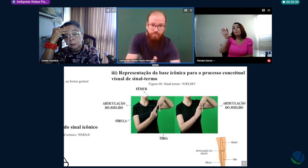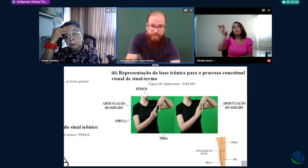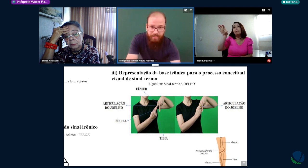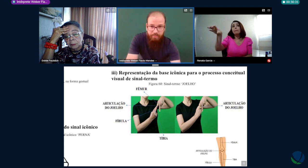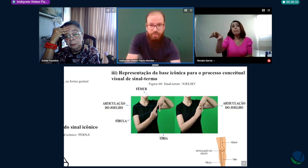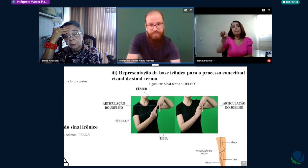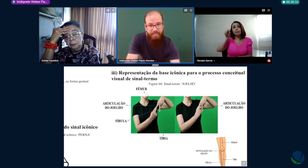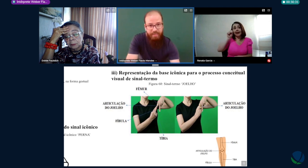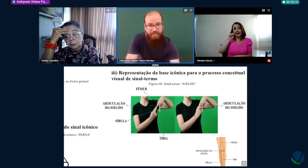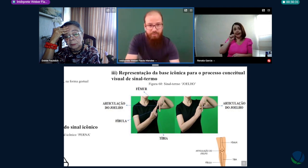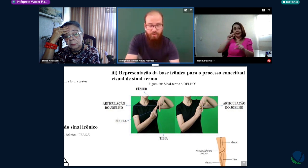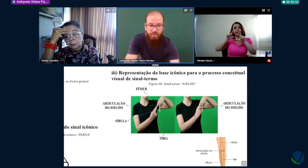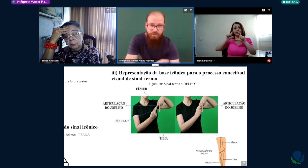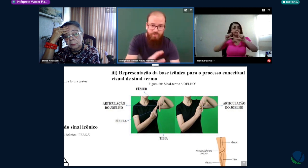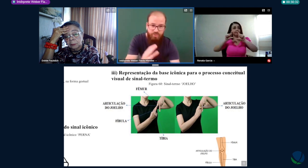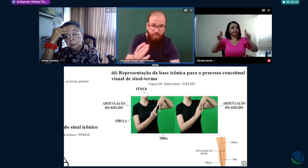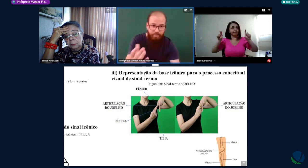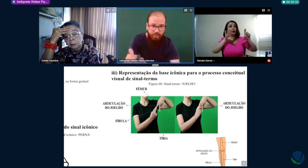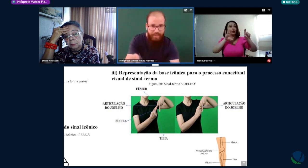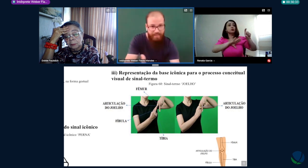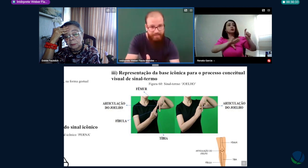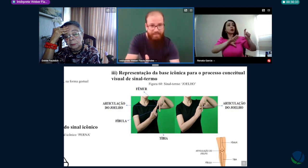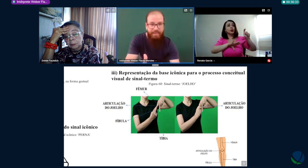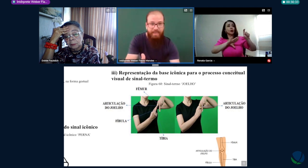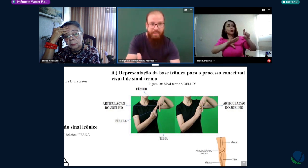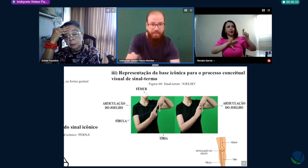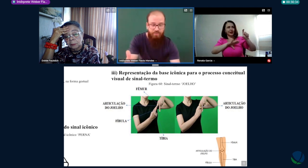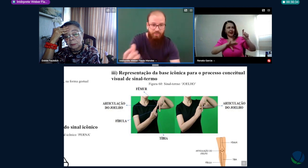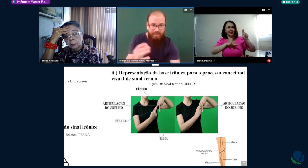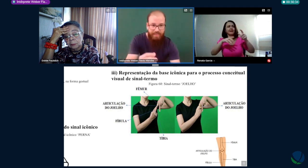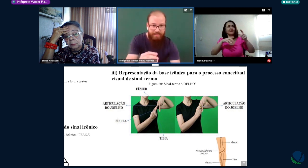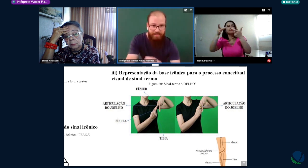especificamente para o joelho, mostrando ali todos os componentes,